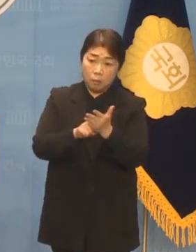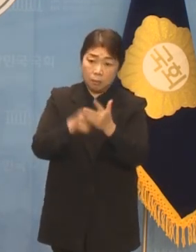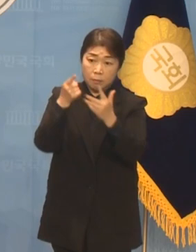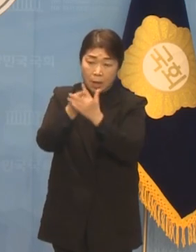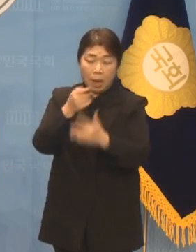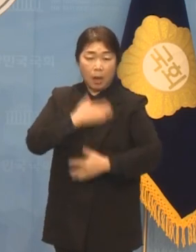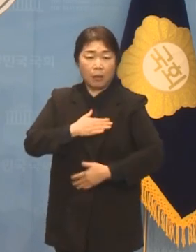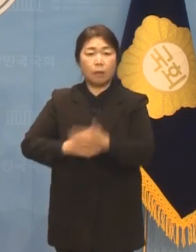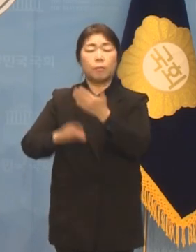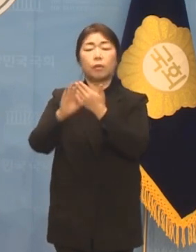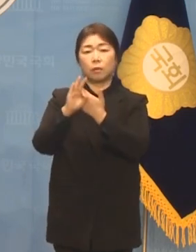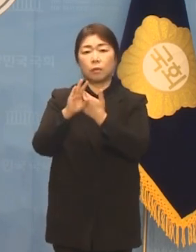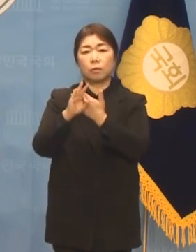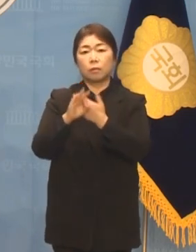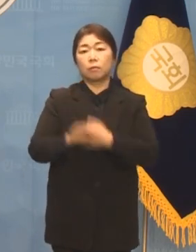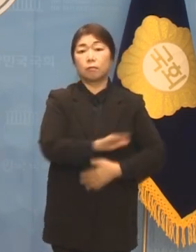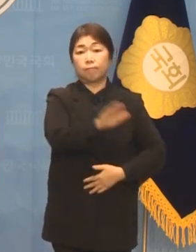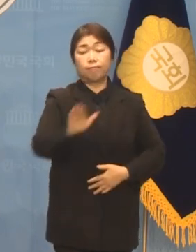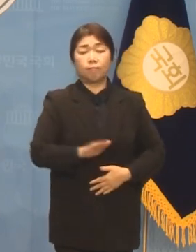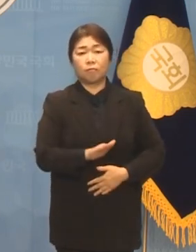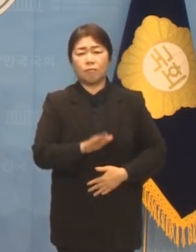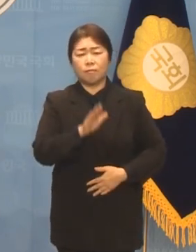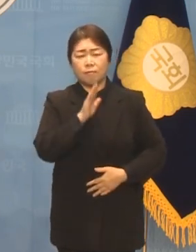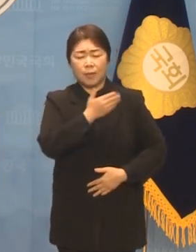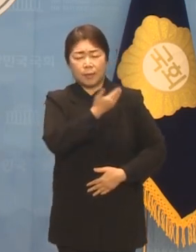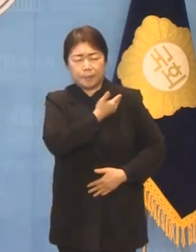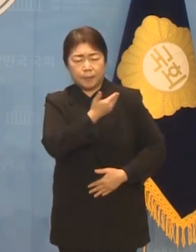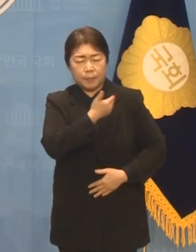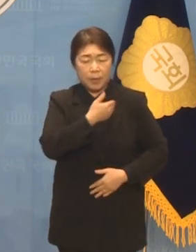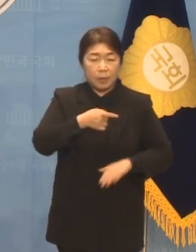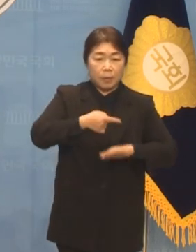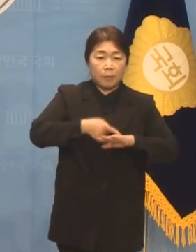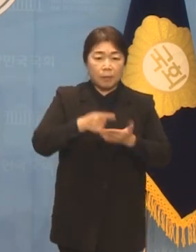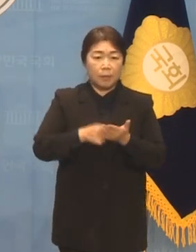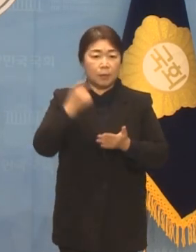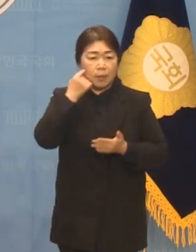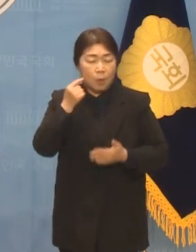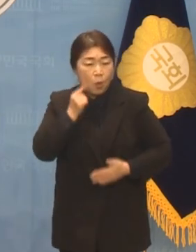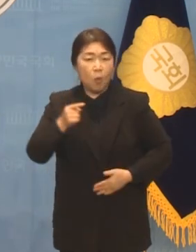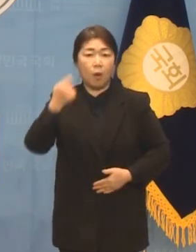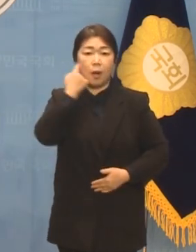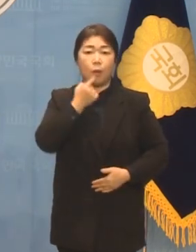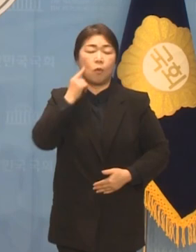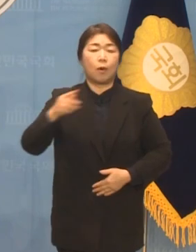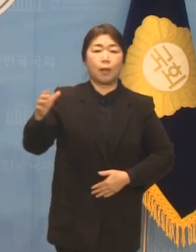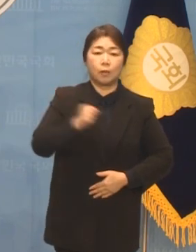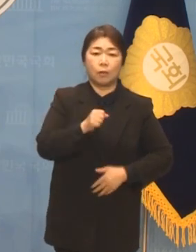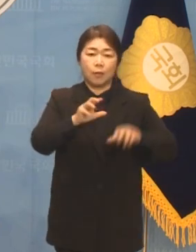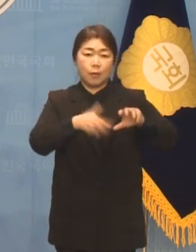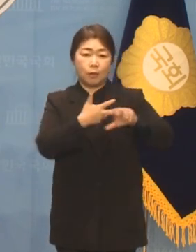헤아린다면 우리는 뼈를 깎는 각오로 혁신 경쟁에 나서야만 합니다.